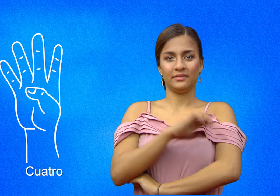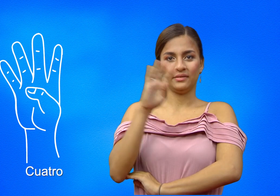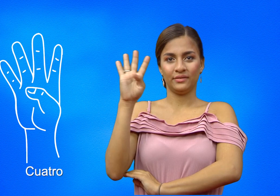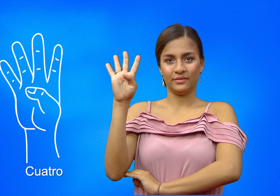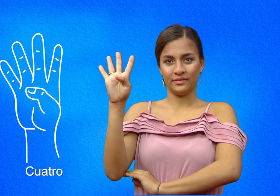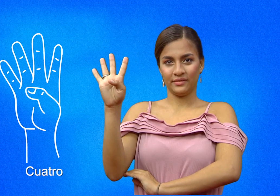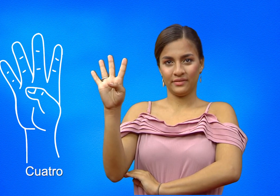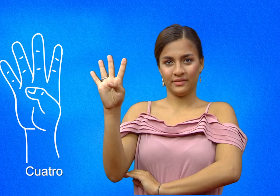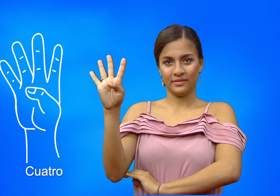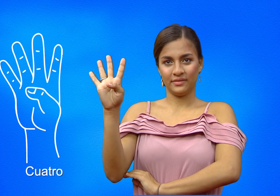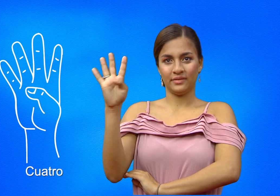4